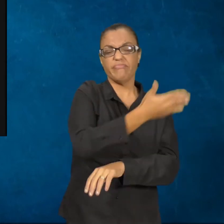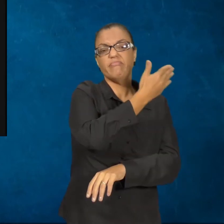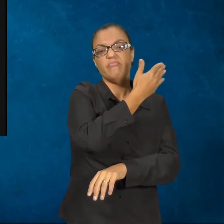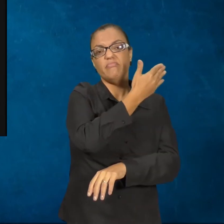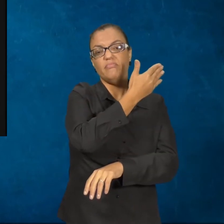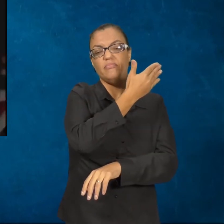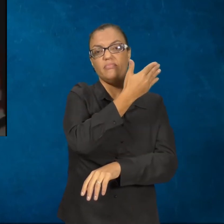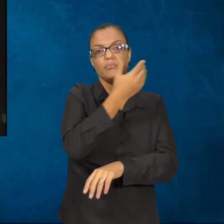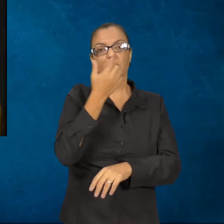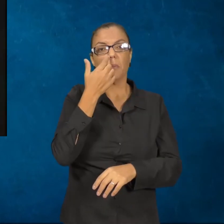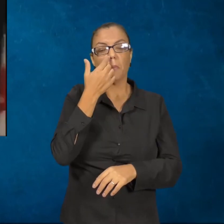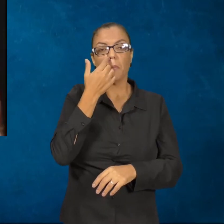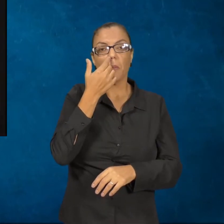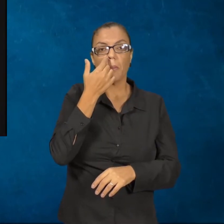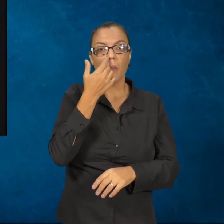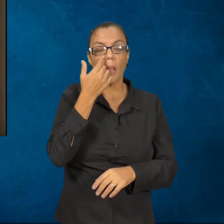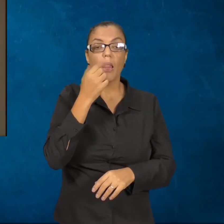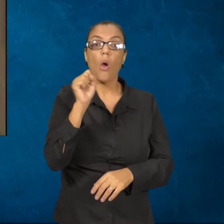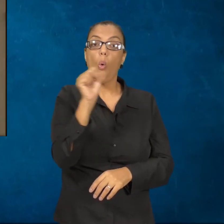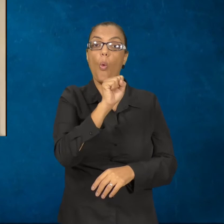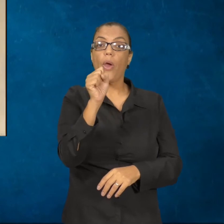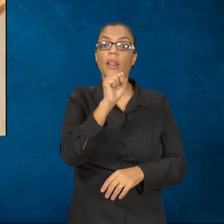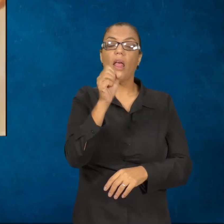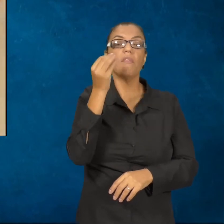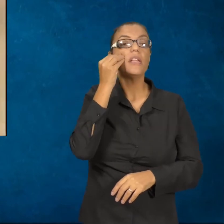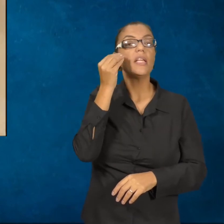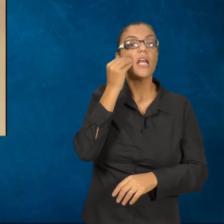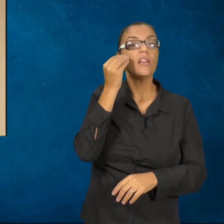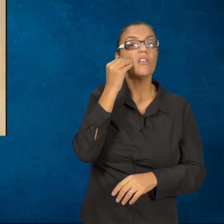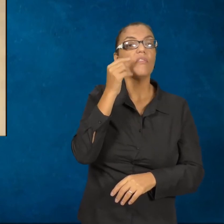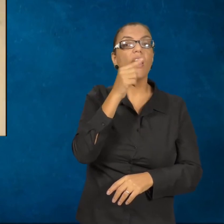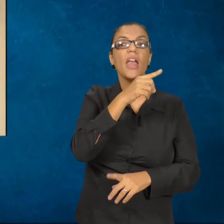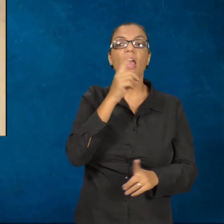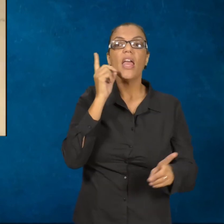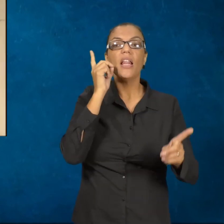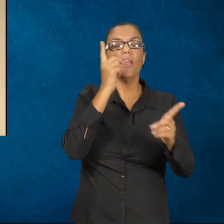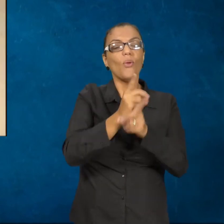ele achou Hobbit, de um tal de Tolkien.